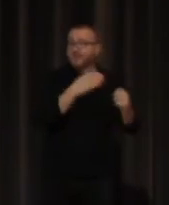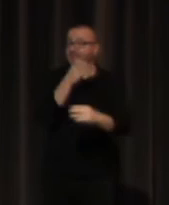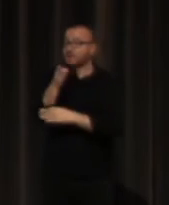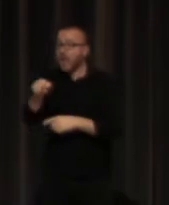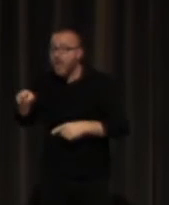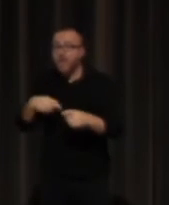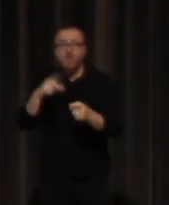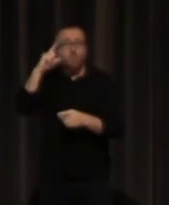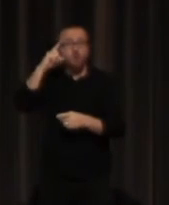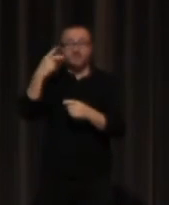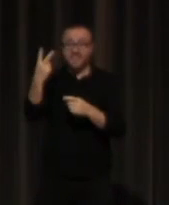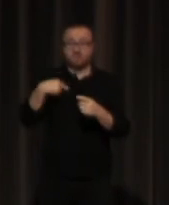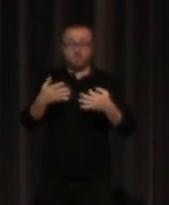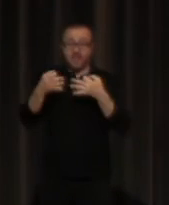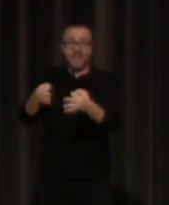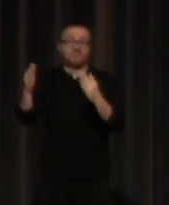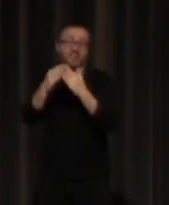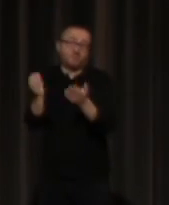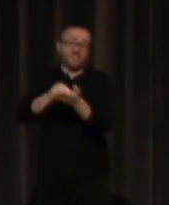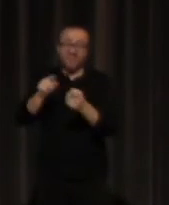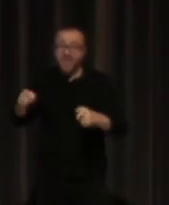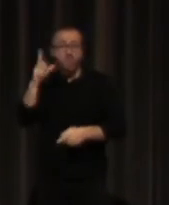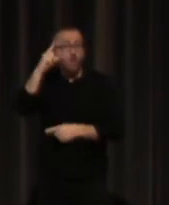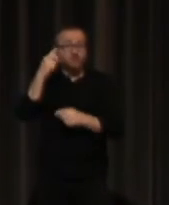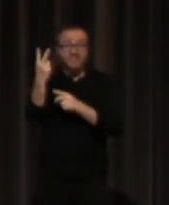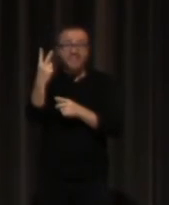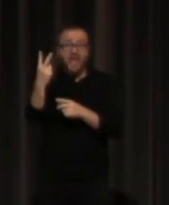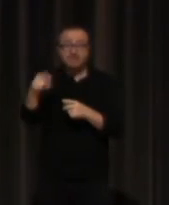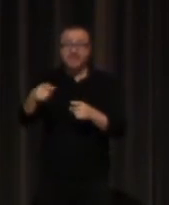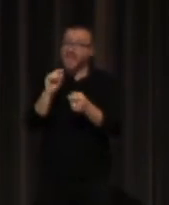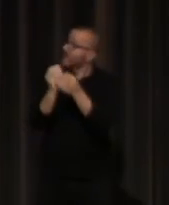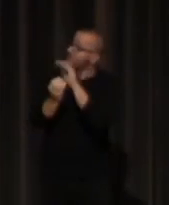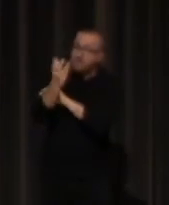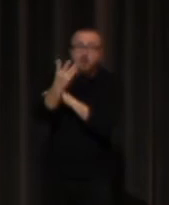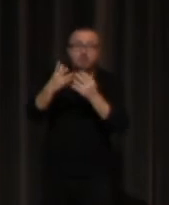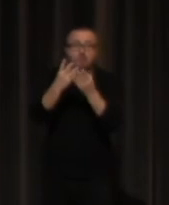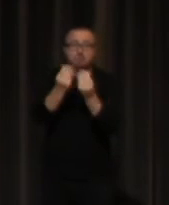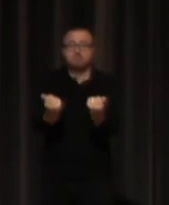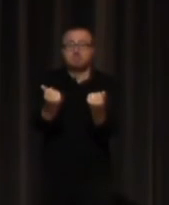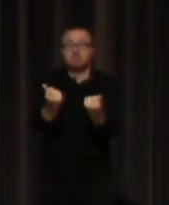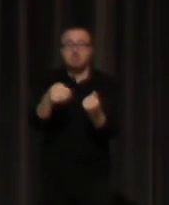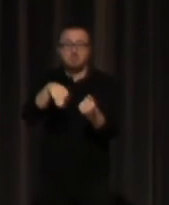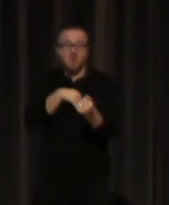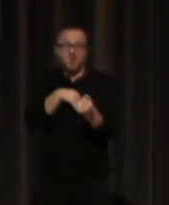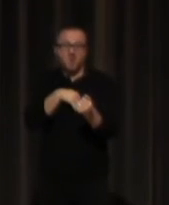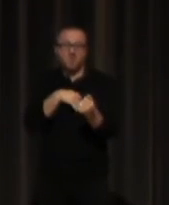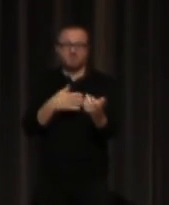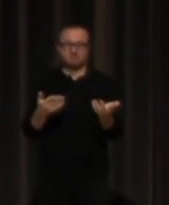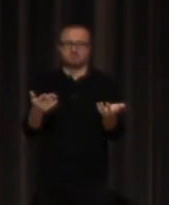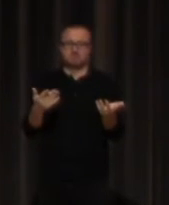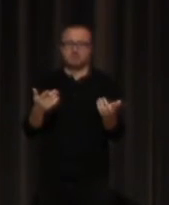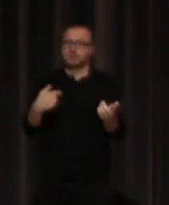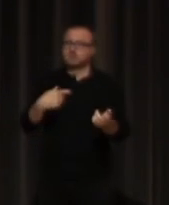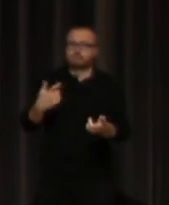es van assecar, totes les flors, i només entrar a casa, no hi havia més remei, els del balcó